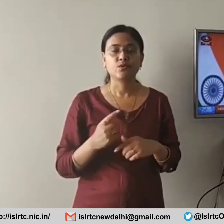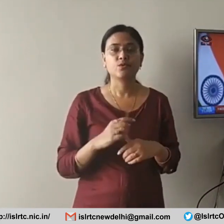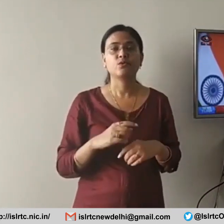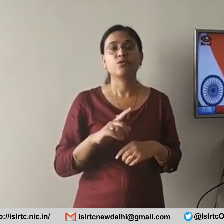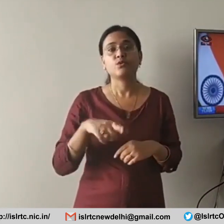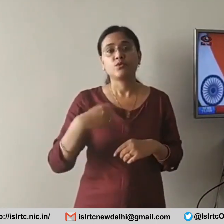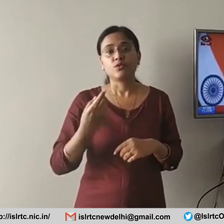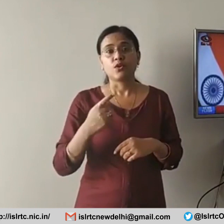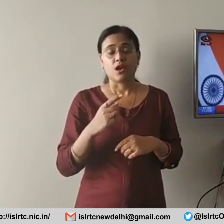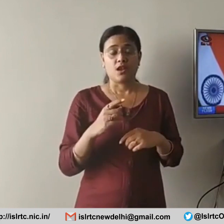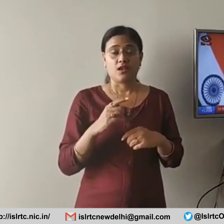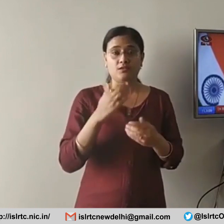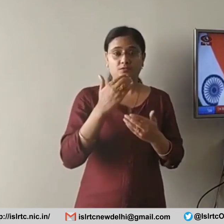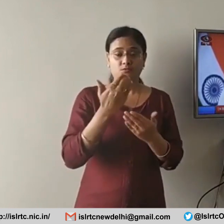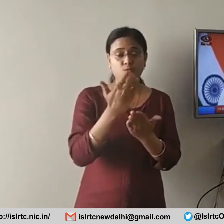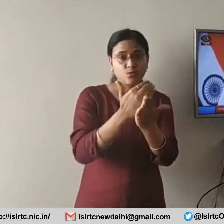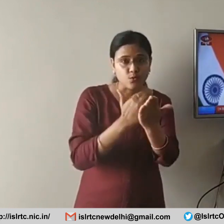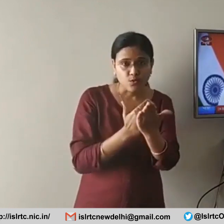पुथांडू,